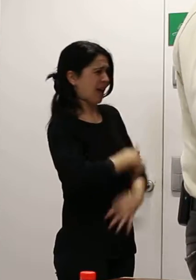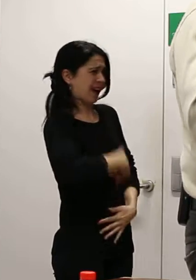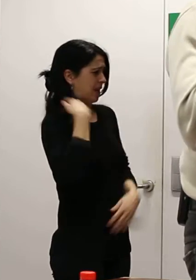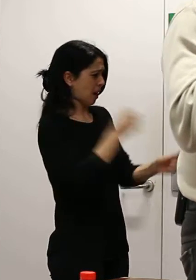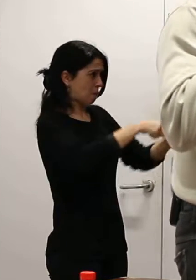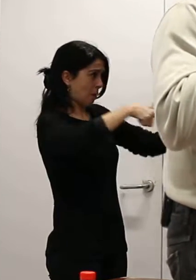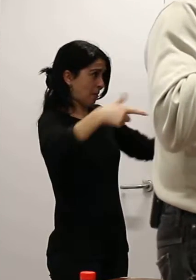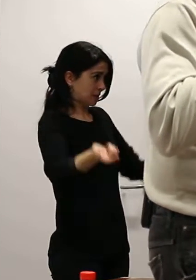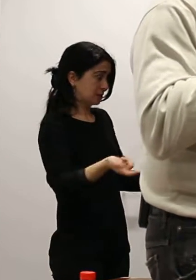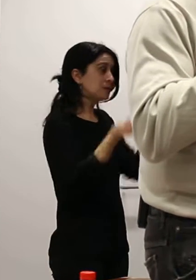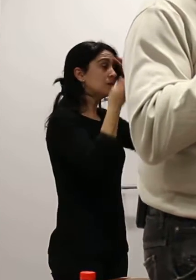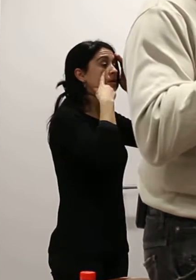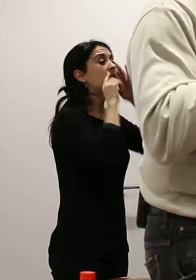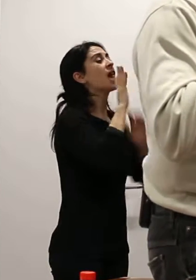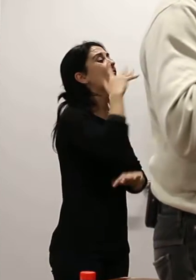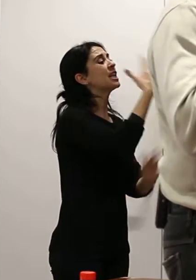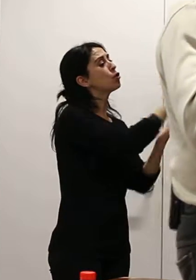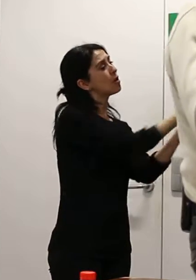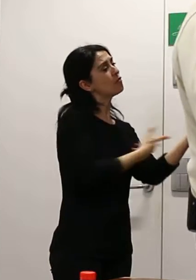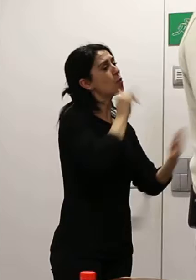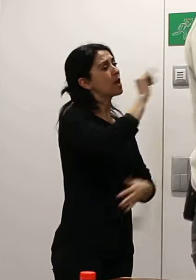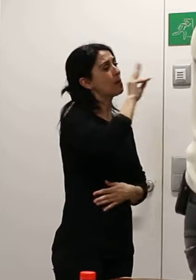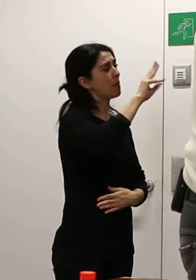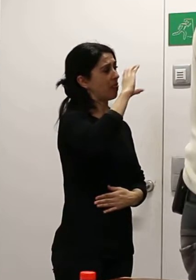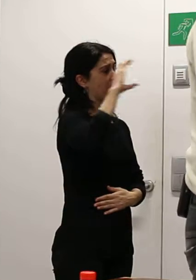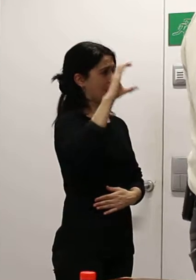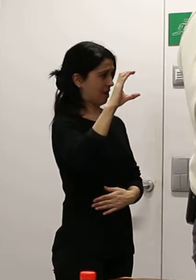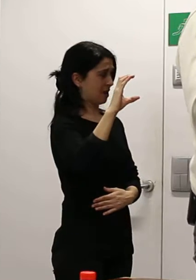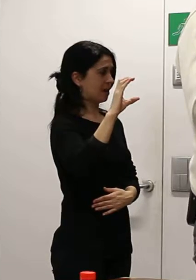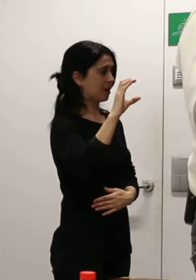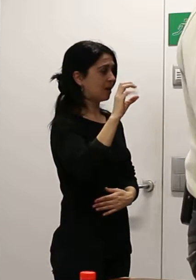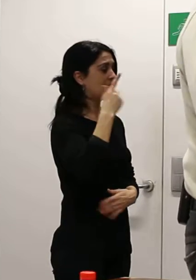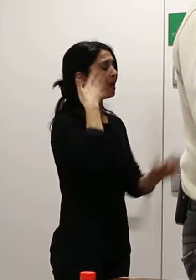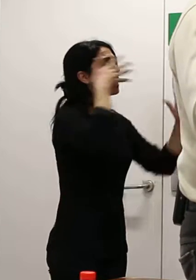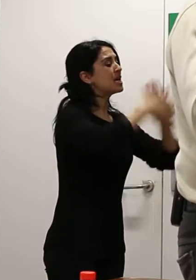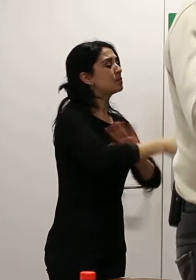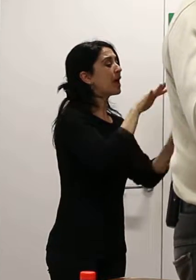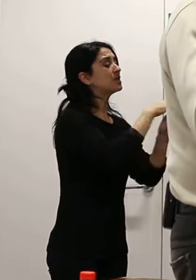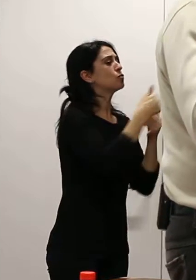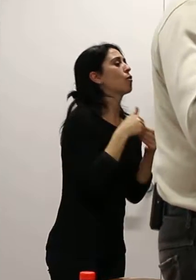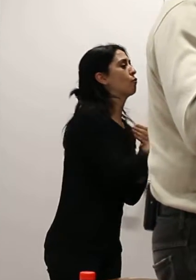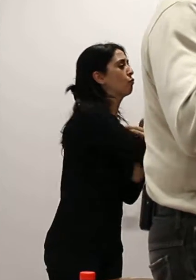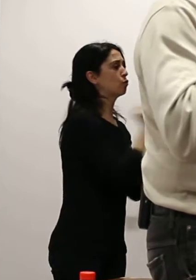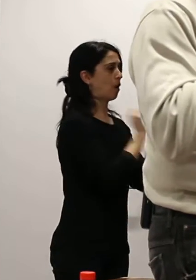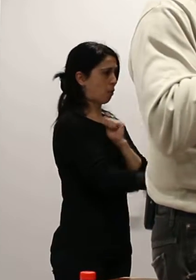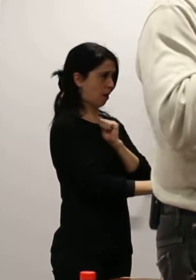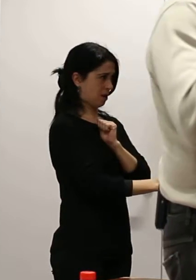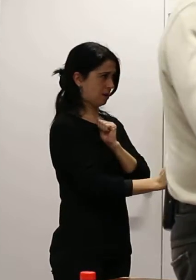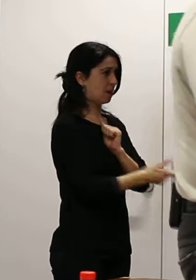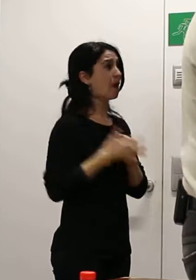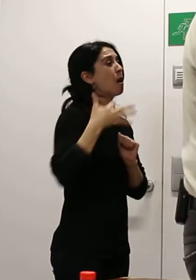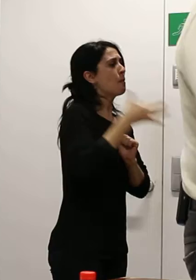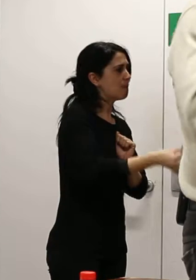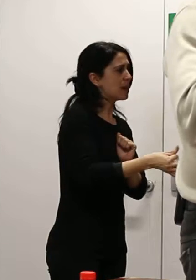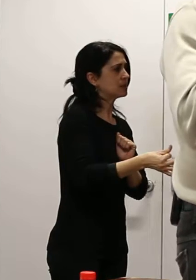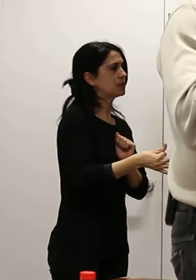vistazo al quinto informe del IPCC en cuanto a los escenarios que plantea y los movimientos de